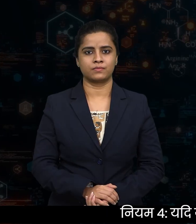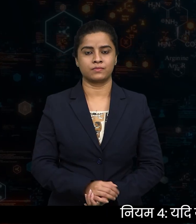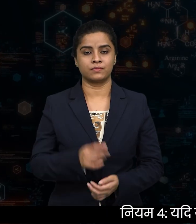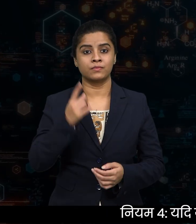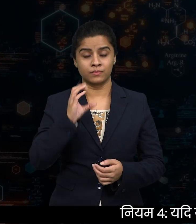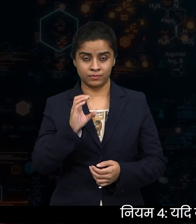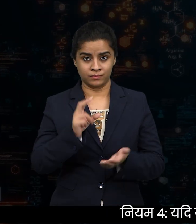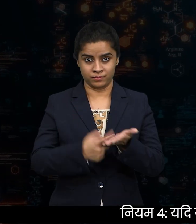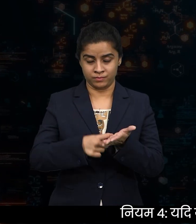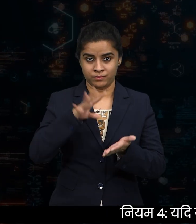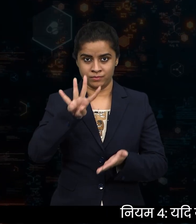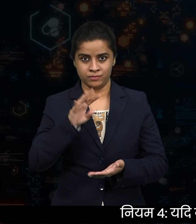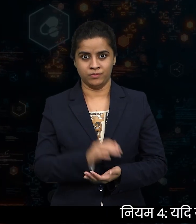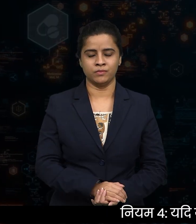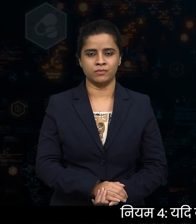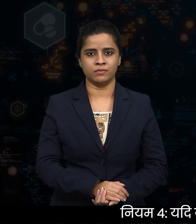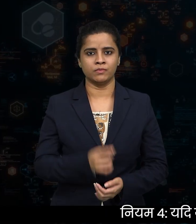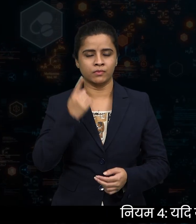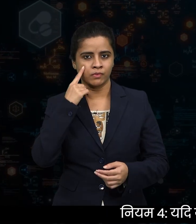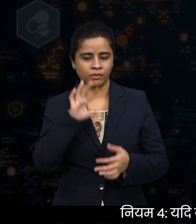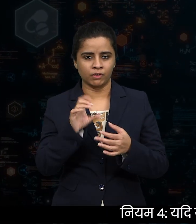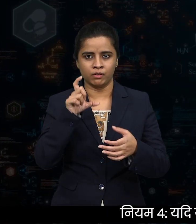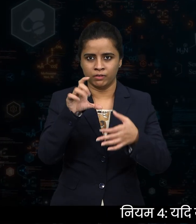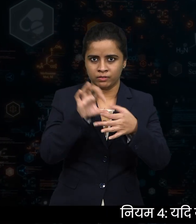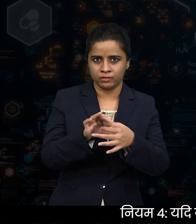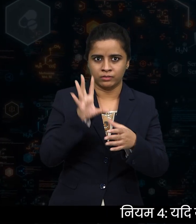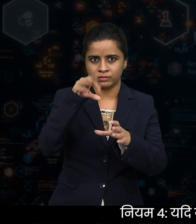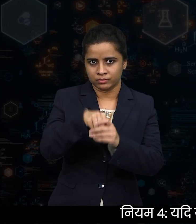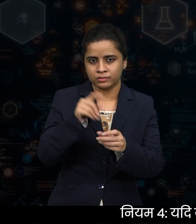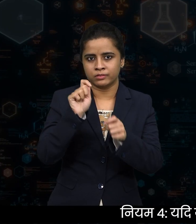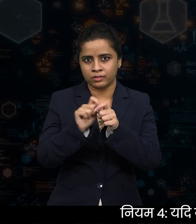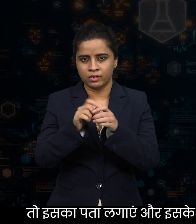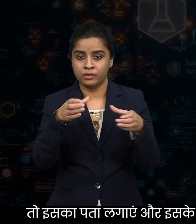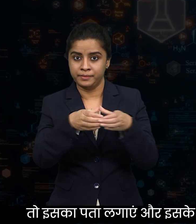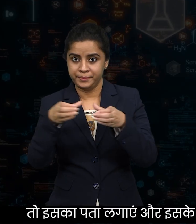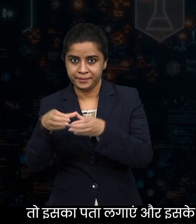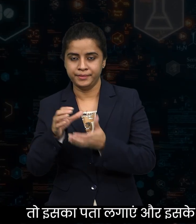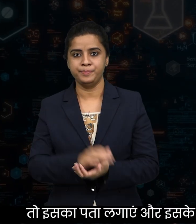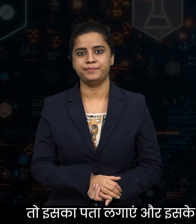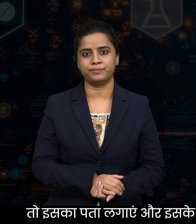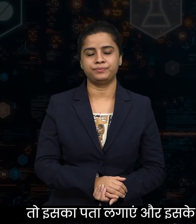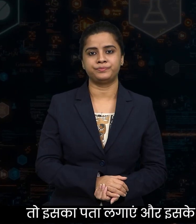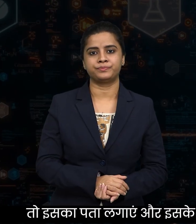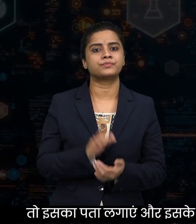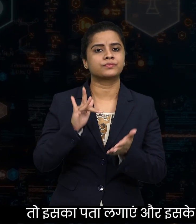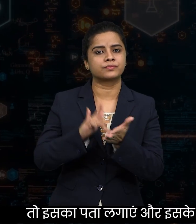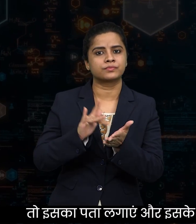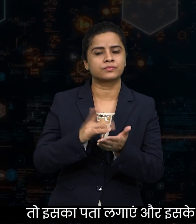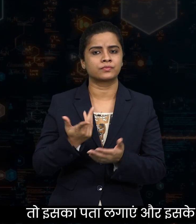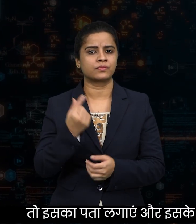नियम 4। यदि यौगिक में कार्यात्मक समूह है तो इसका पता लगाएं और इसके बाद